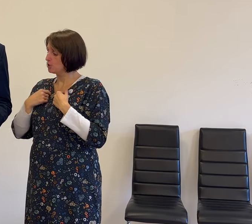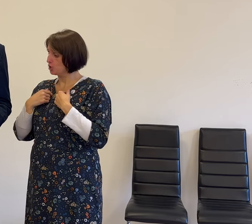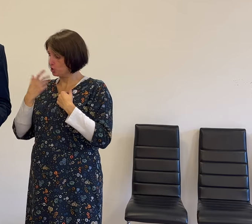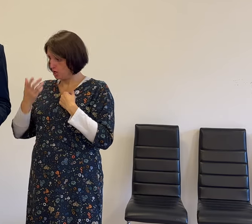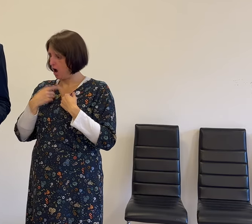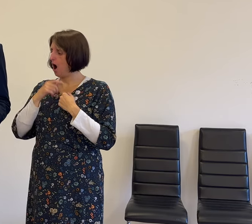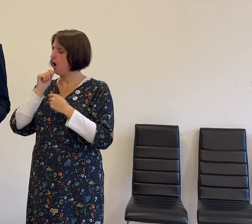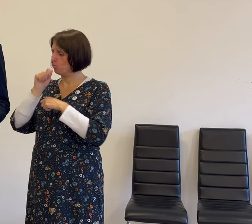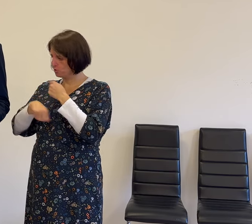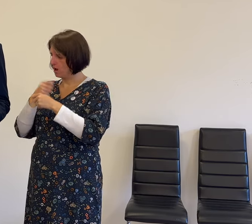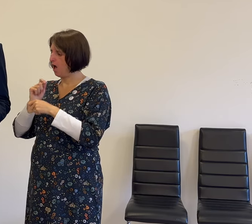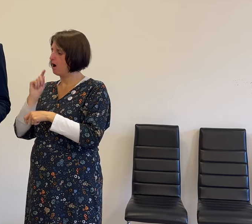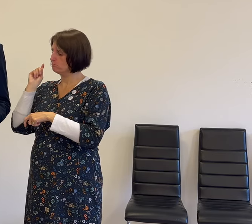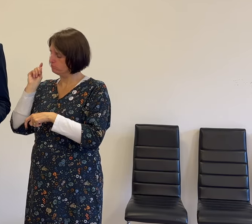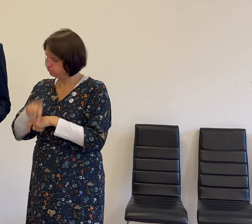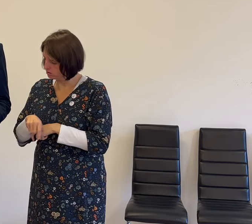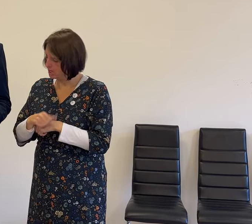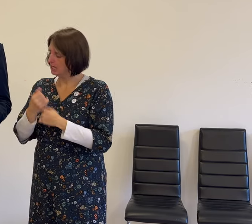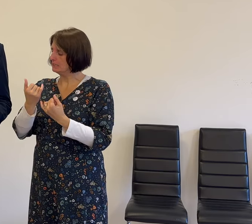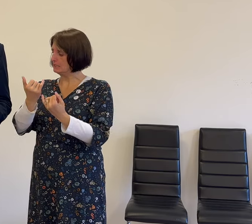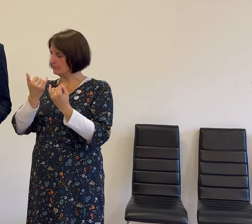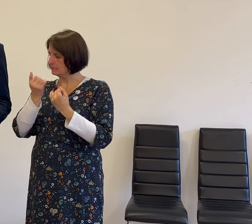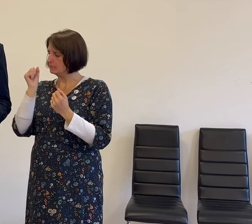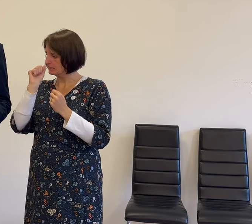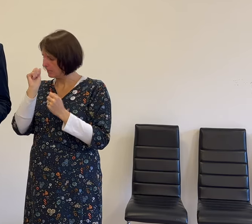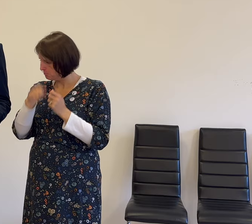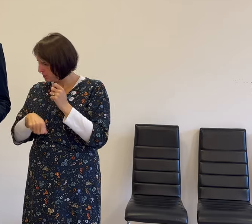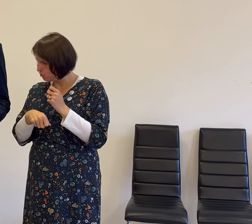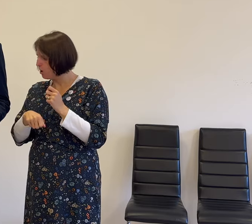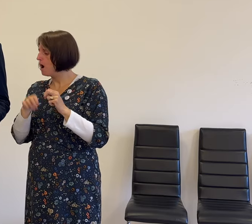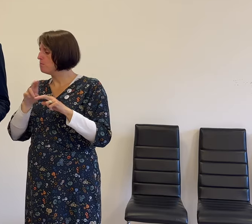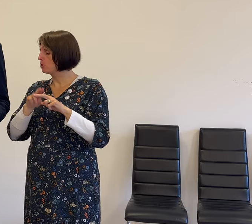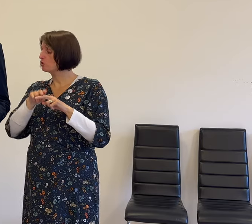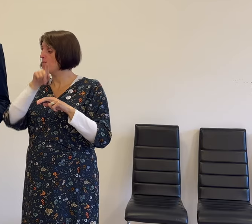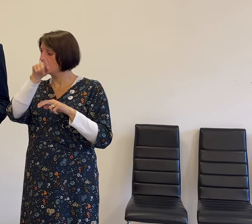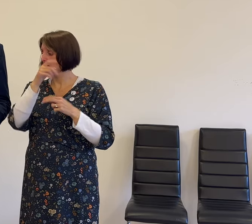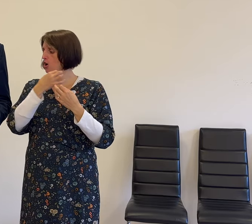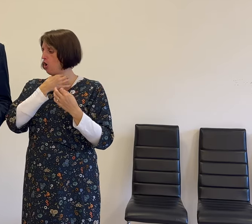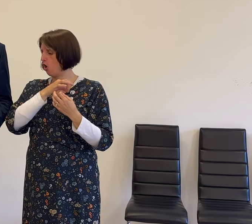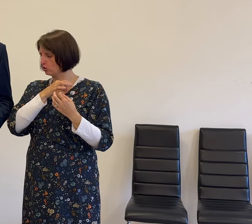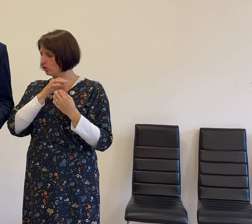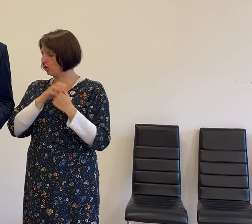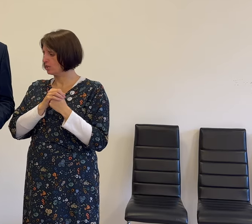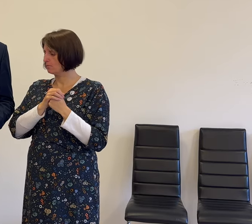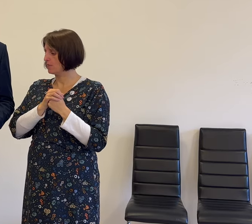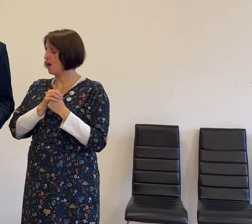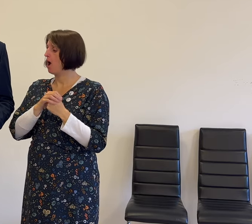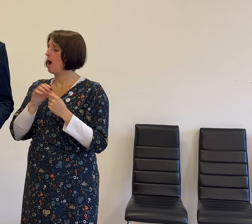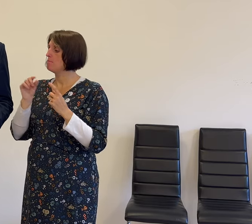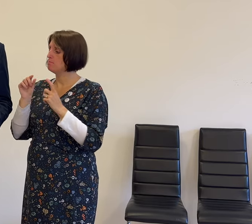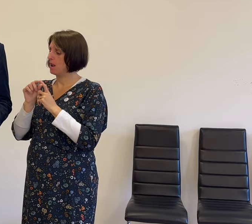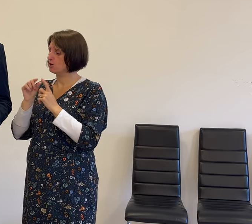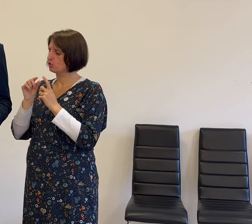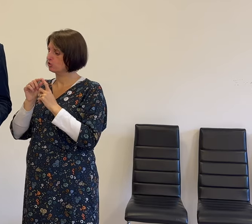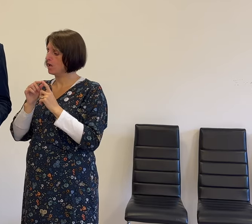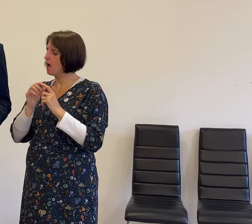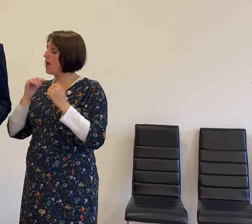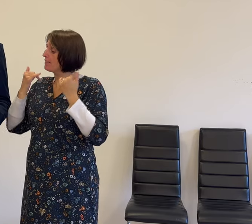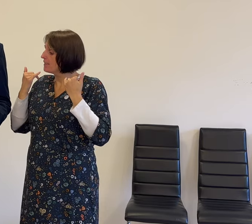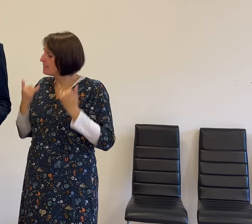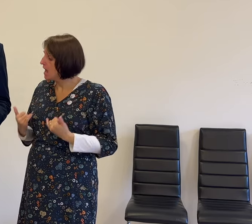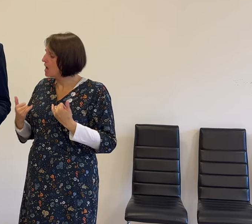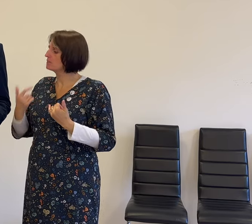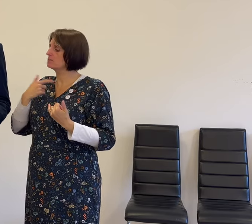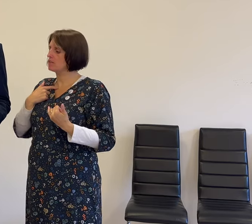a zabiju ho, budete vy našimi otroky a budete nám sloužit. A Pelištějec dodával, dneska jsem